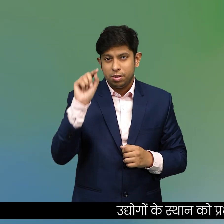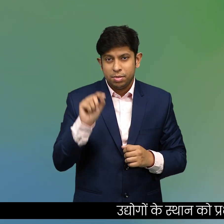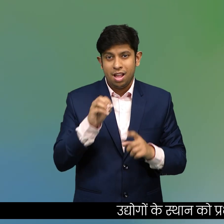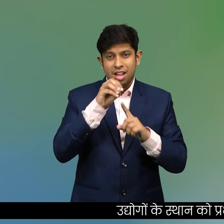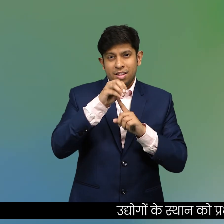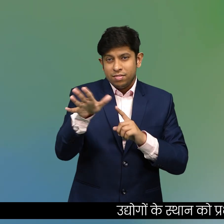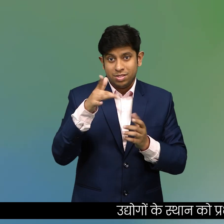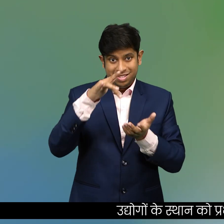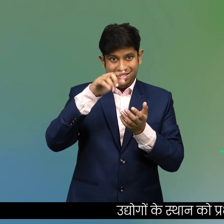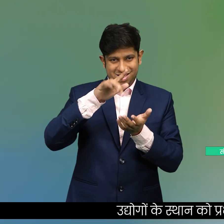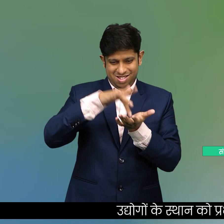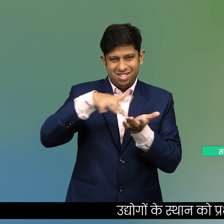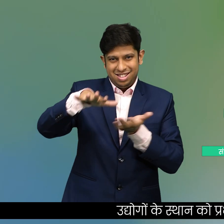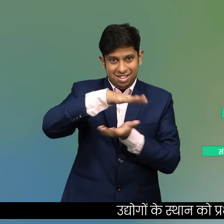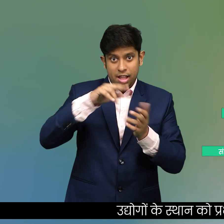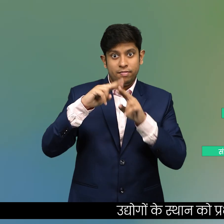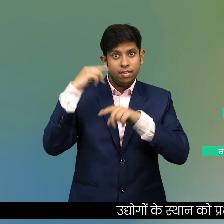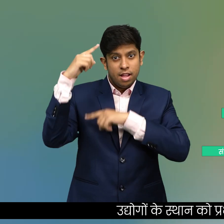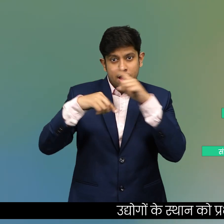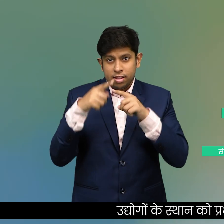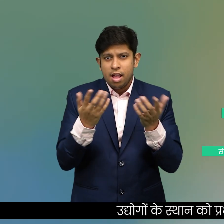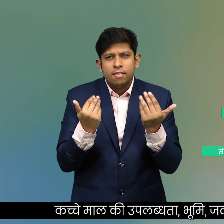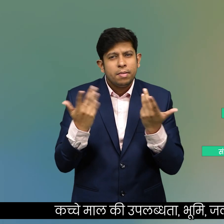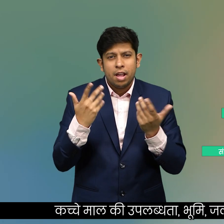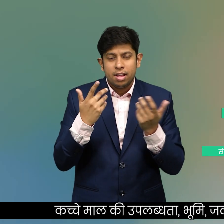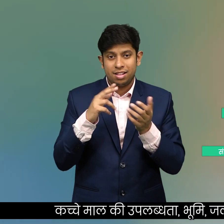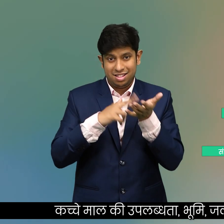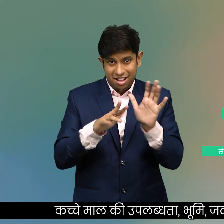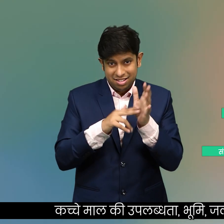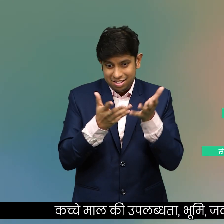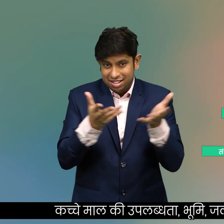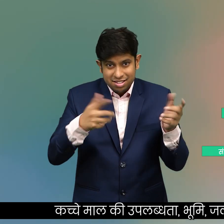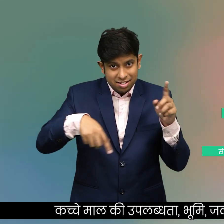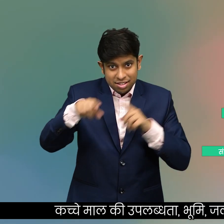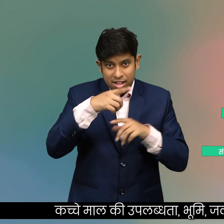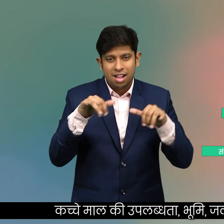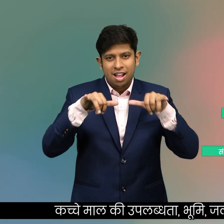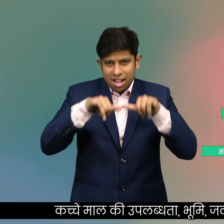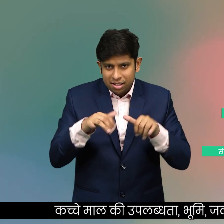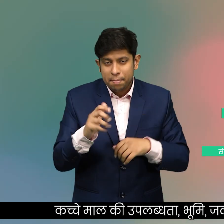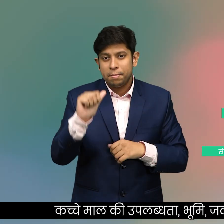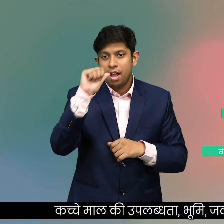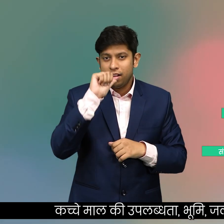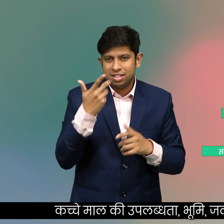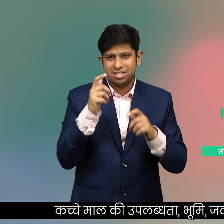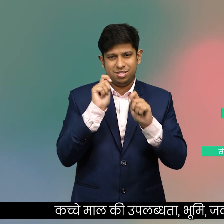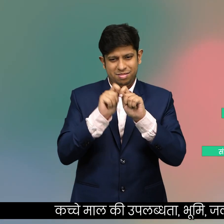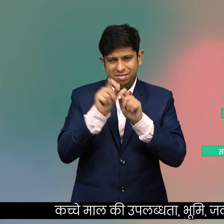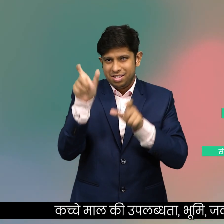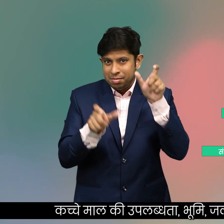उद्योगों के स्थान को प्रभावित करने वाले कारक है कच्चे माल की उपलब्धता, भूमि,